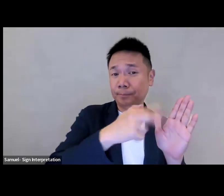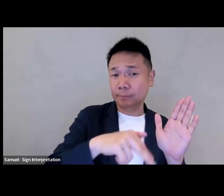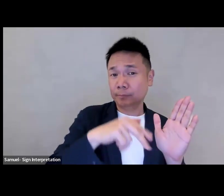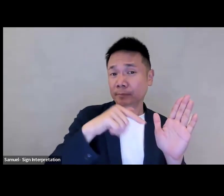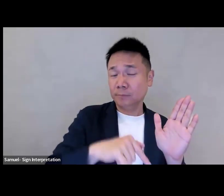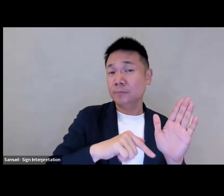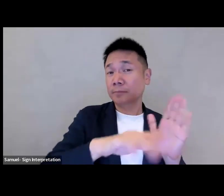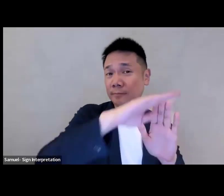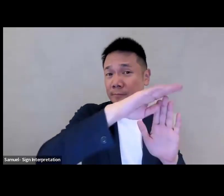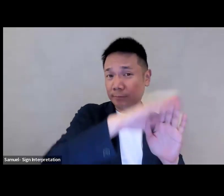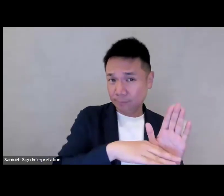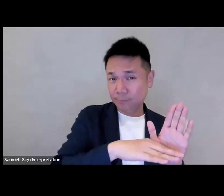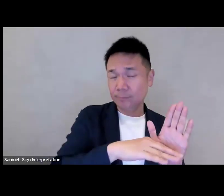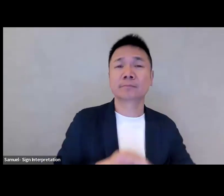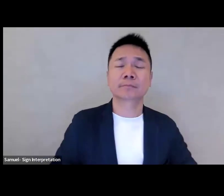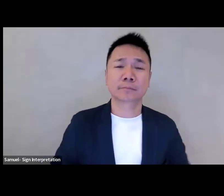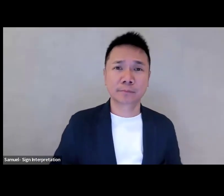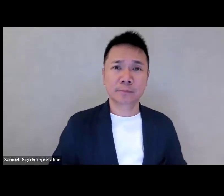而且他对于